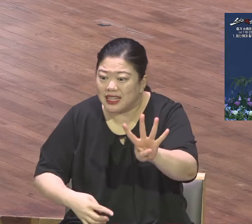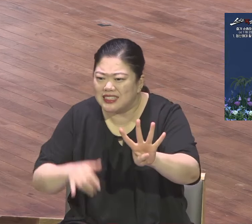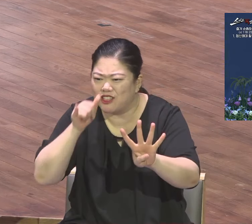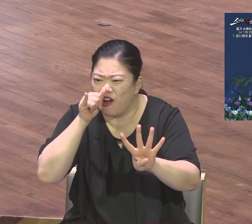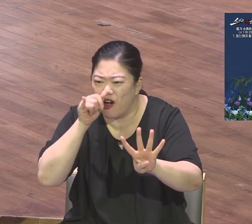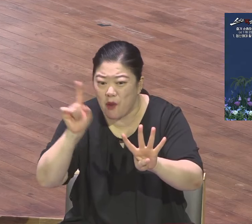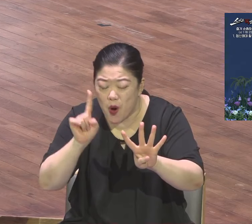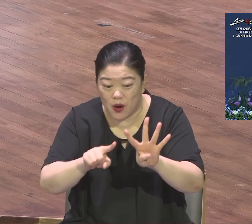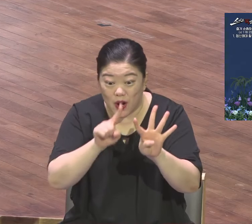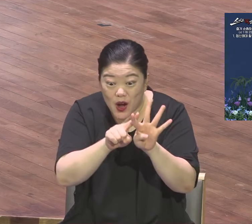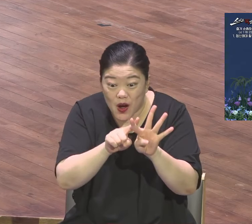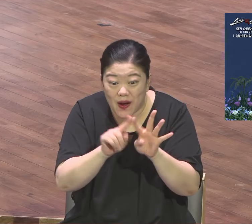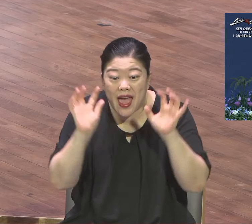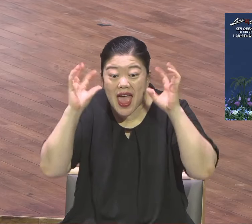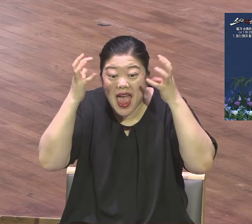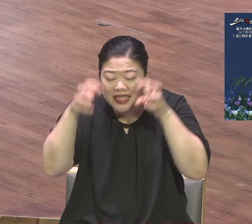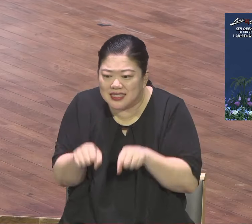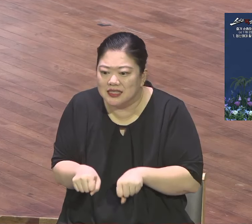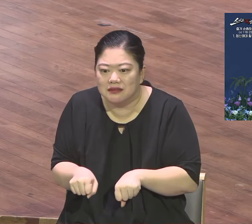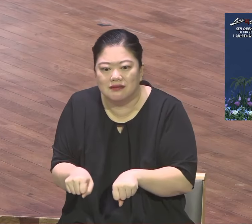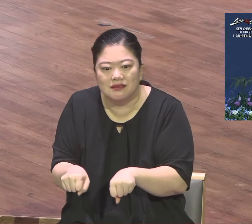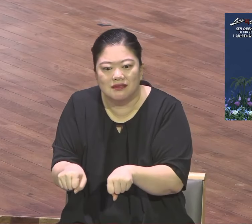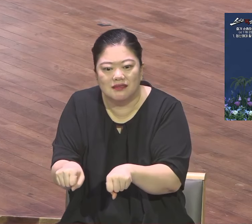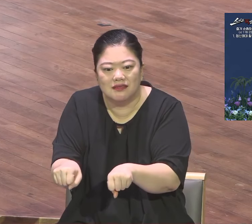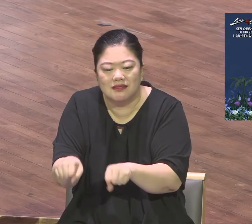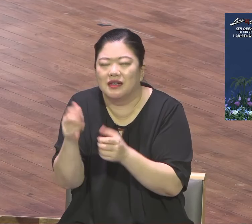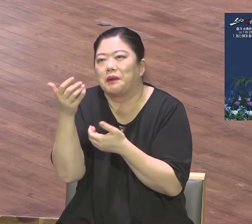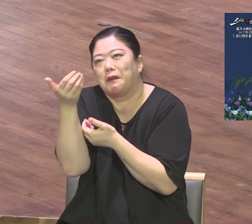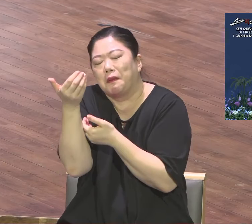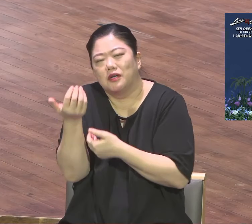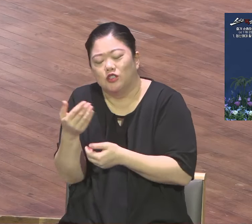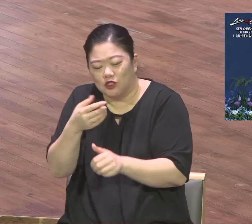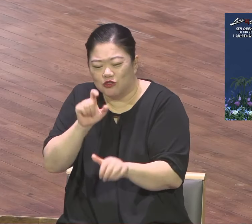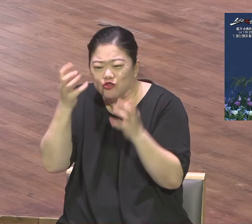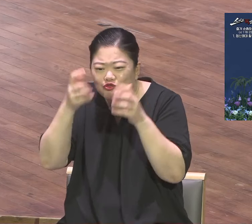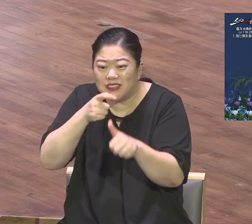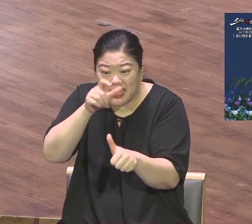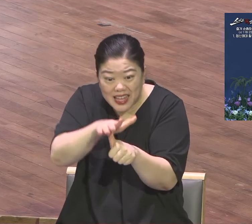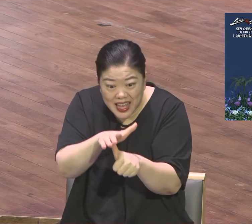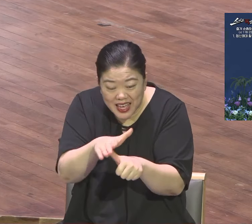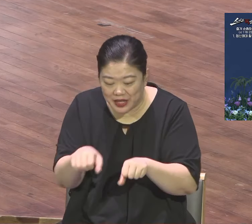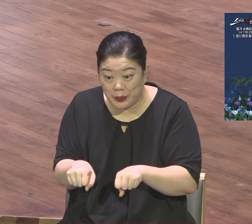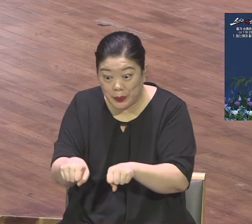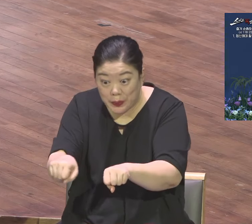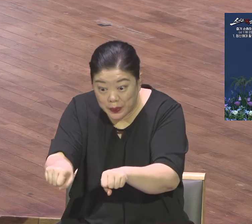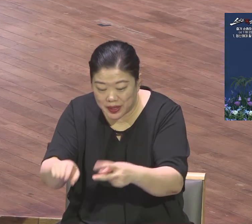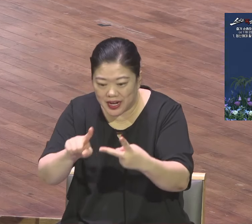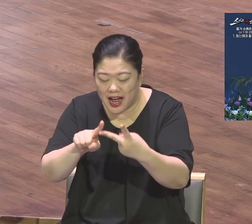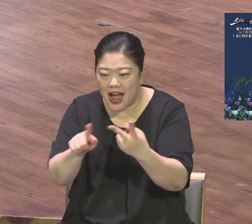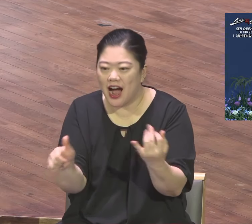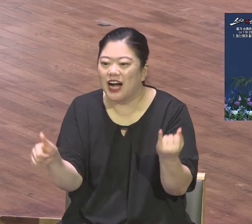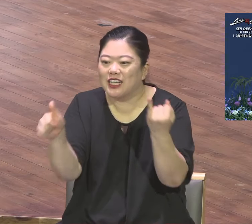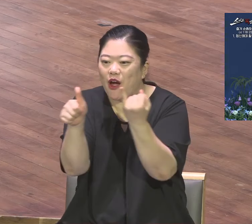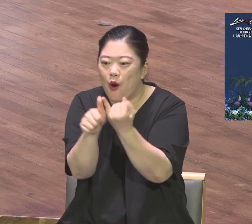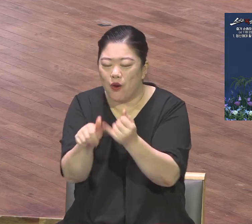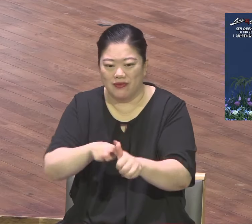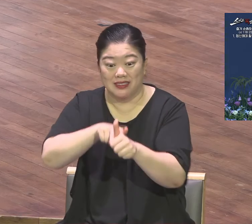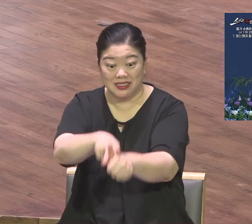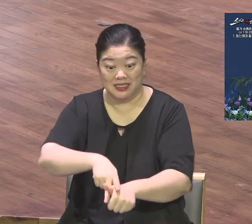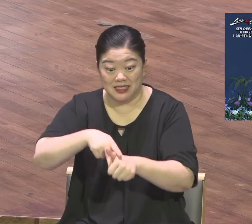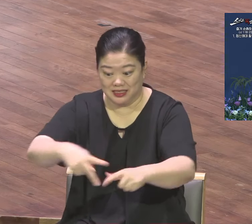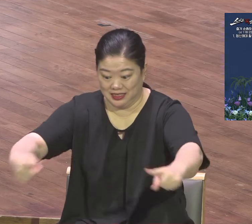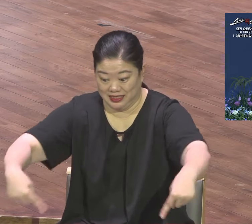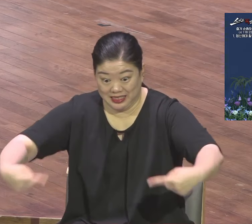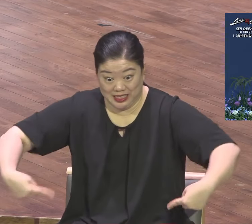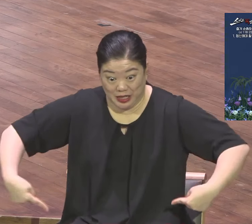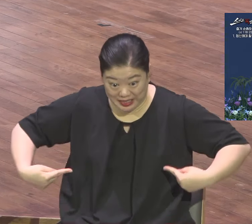할 때 네 바퀴 자가용 가져와서 교회에서 결혼식 하고 그다음에 죽어서 장례 치를 때 네 바퀴